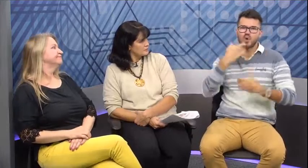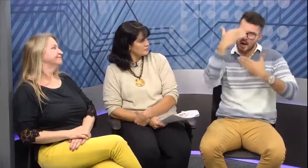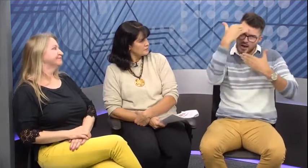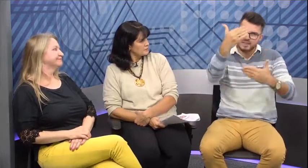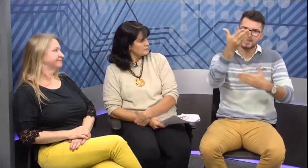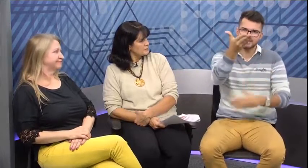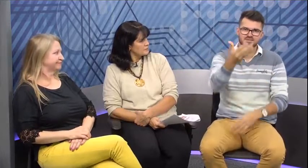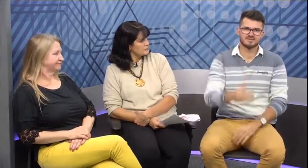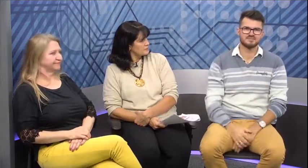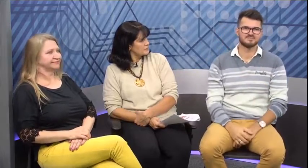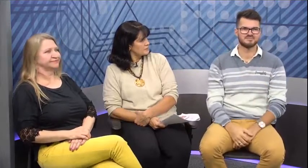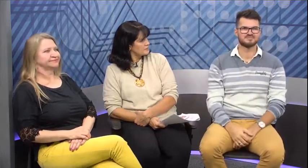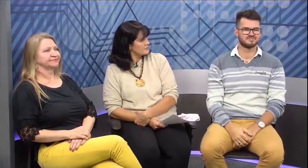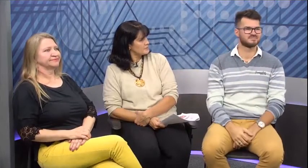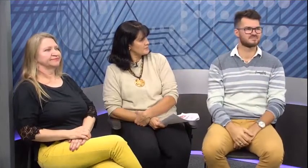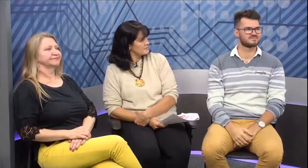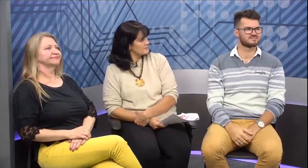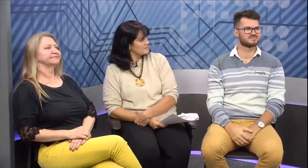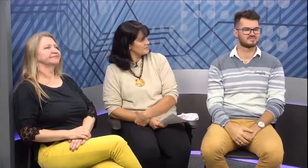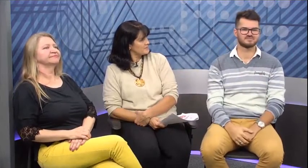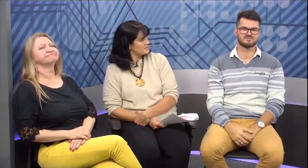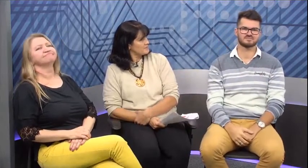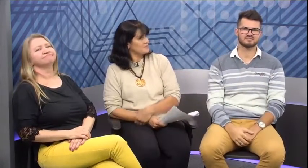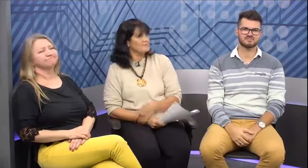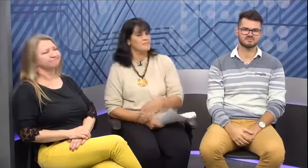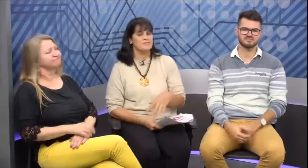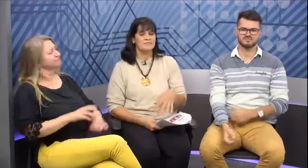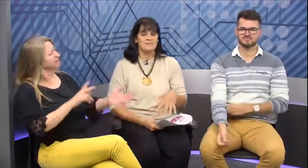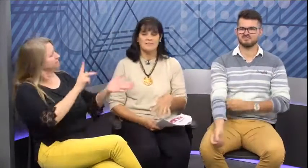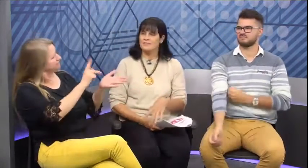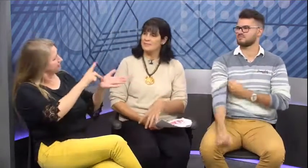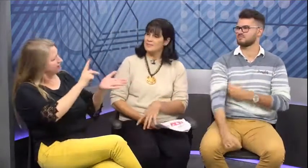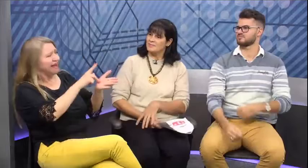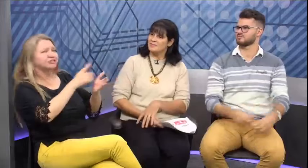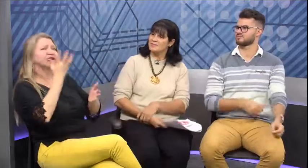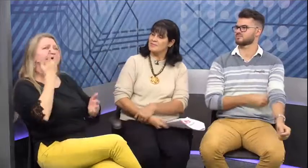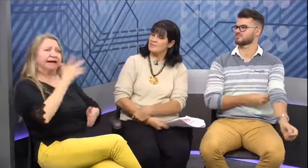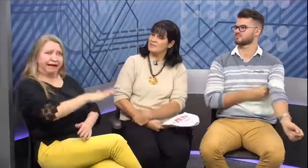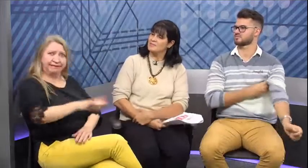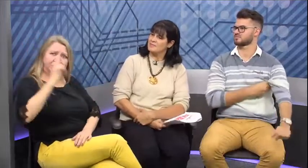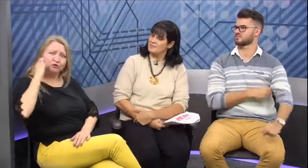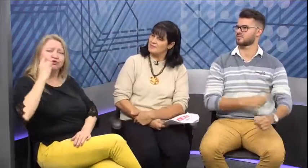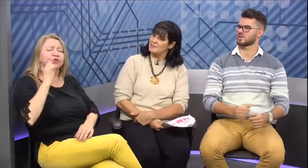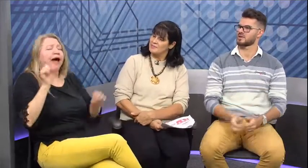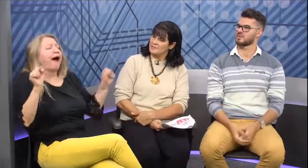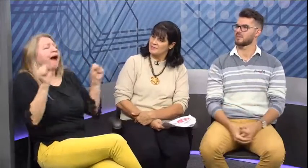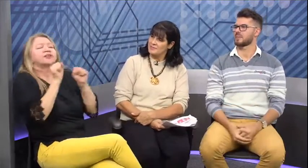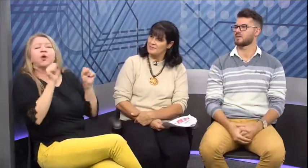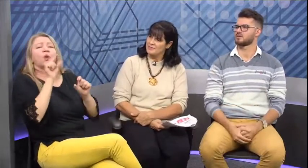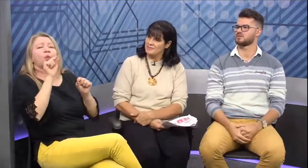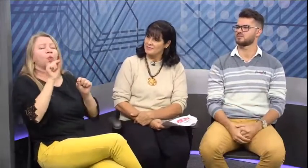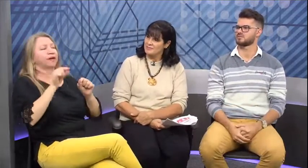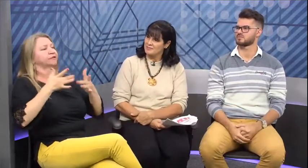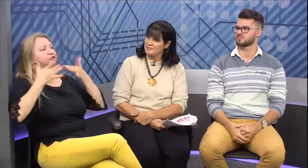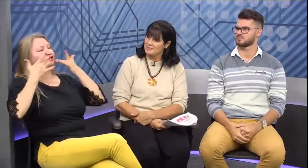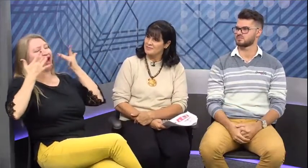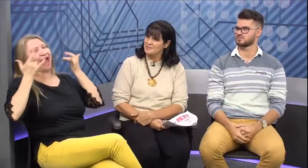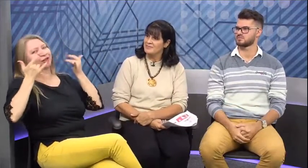alunos, da comunidade, e ela vai agradecer vocês em relação a isso. É verdade, as crianças surdas